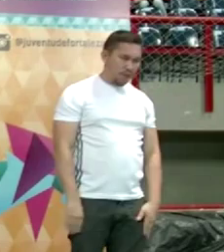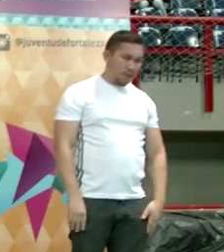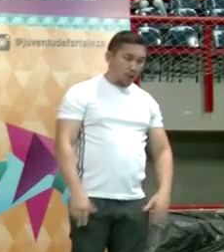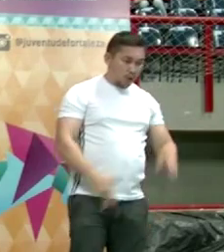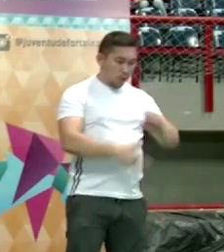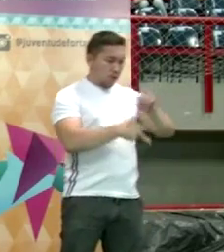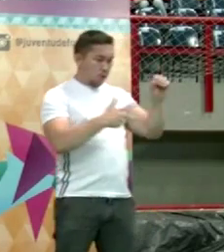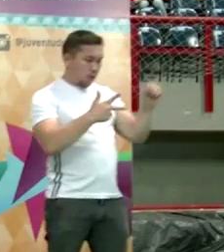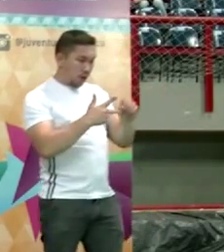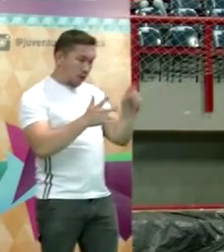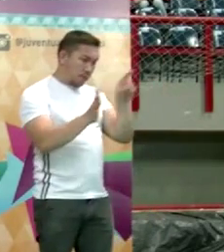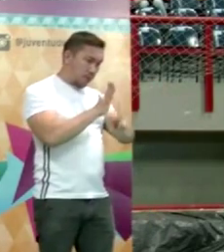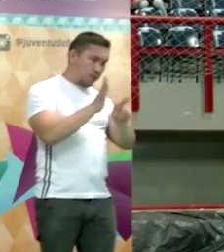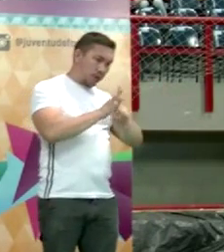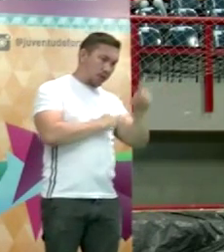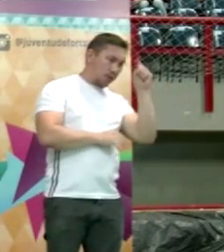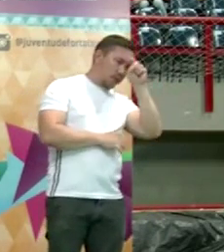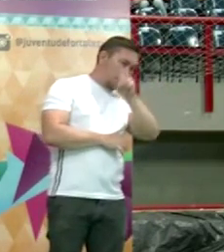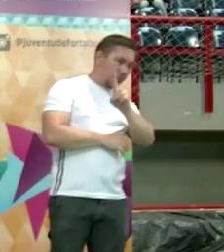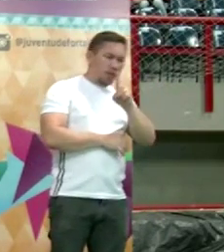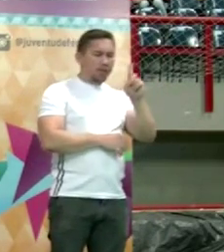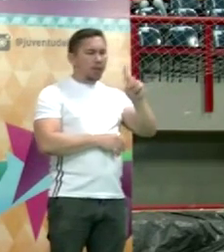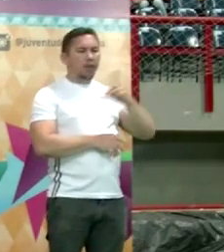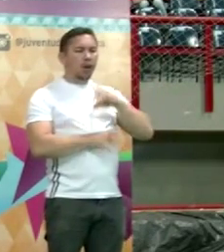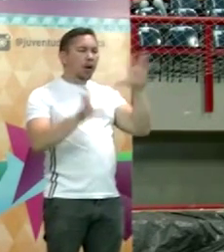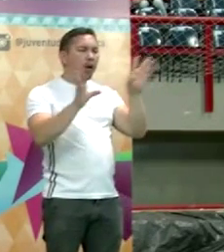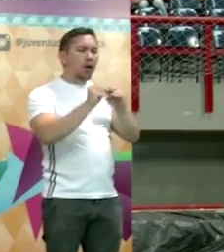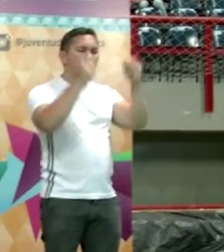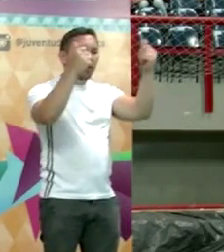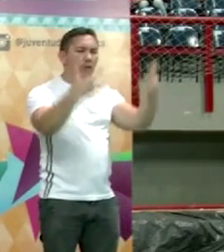coisa difícil, é mais ou menos por aqui.